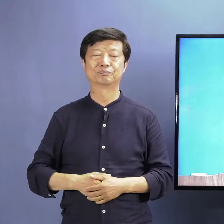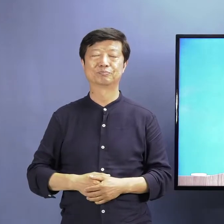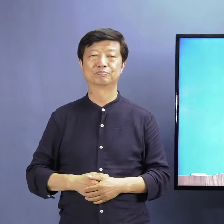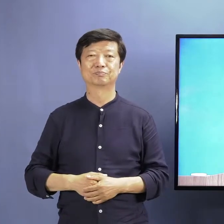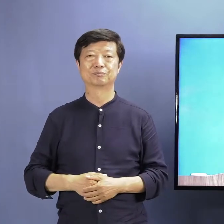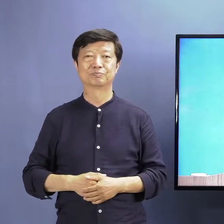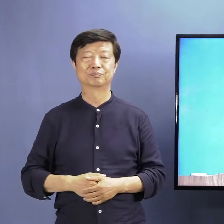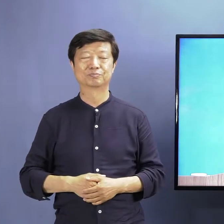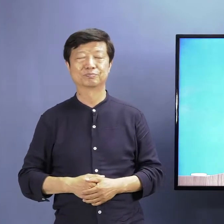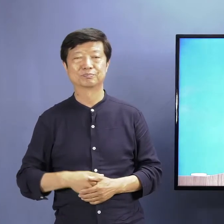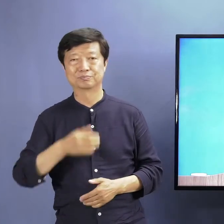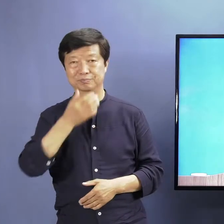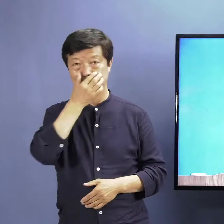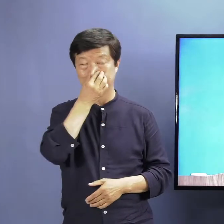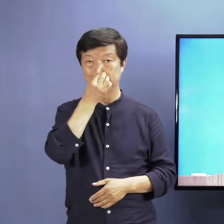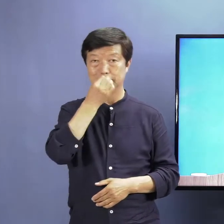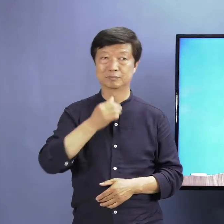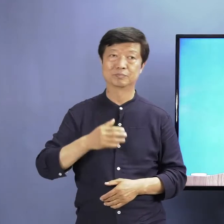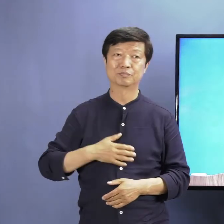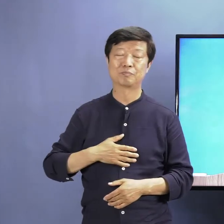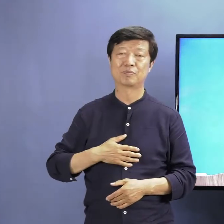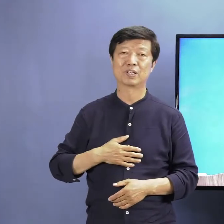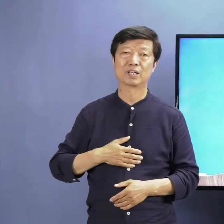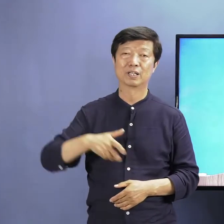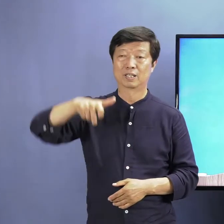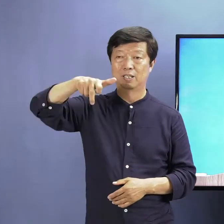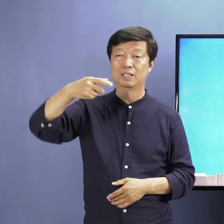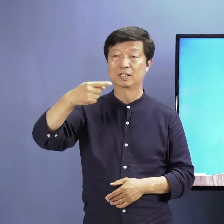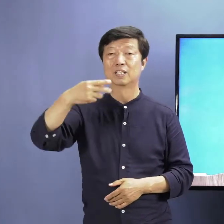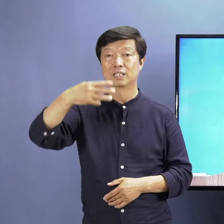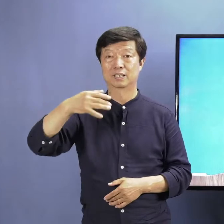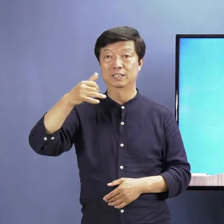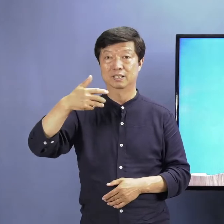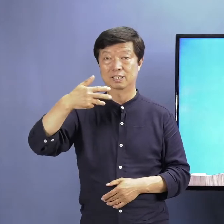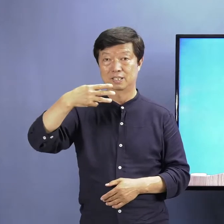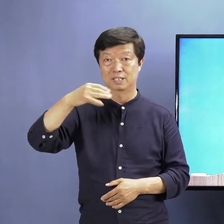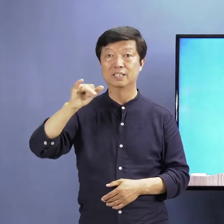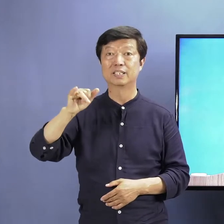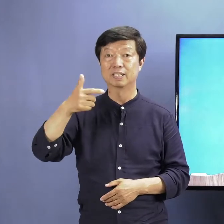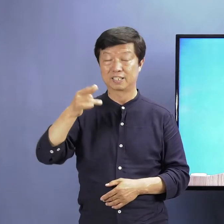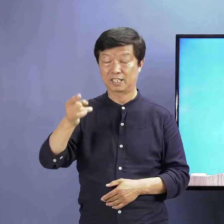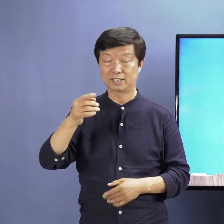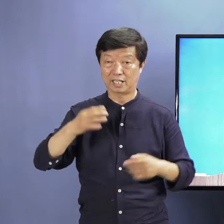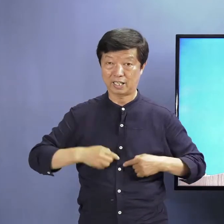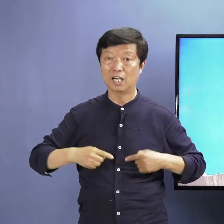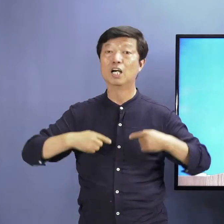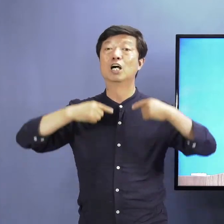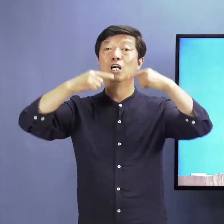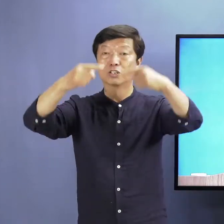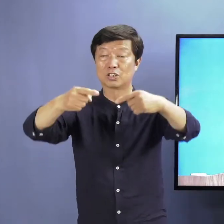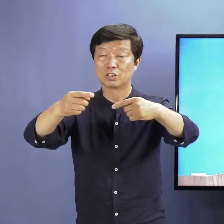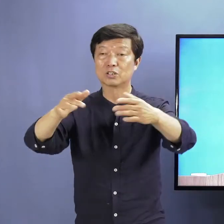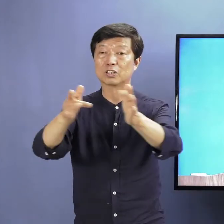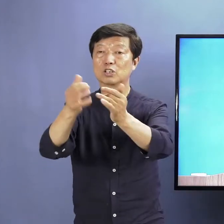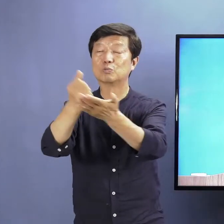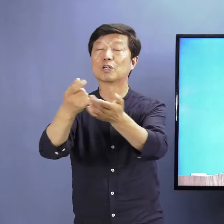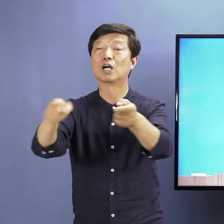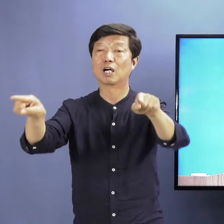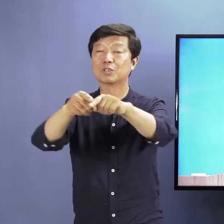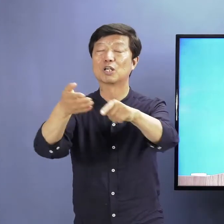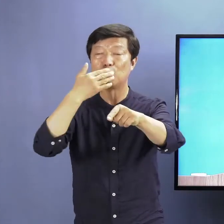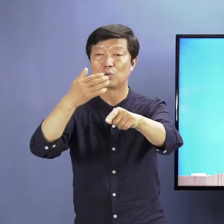그 예배가 아니죠. 클리네의 역사가 있어야 되죠. 가서 정말 가까이